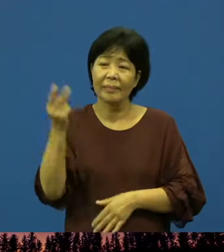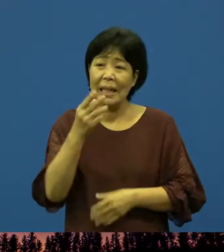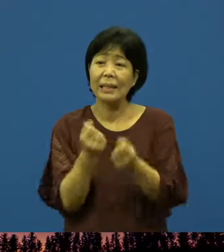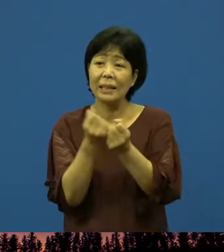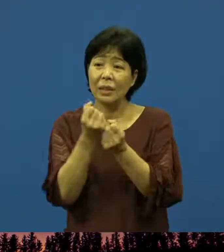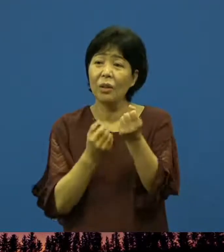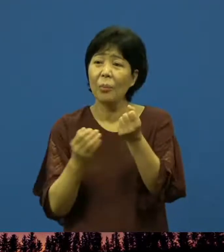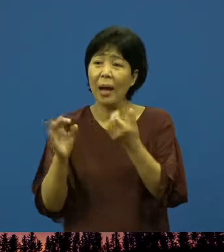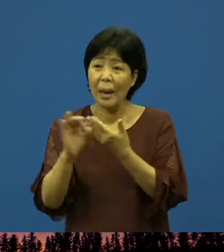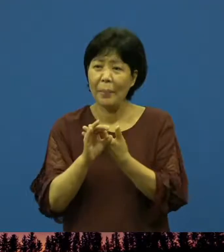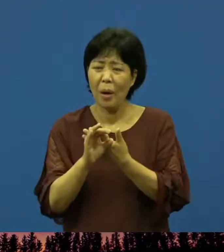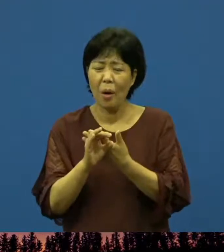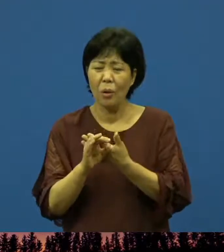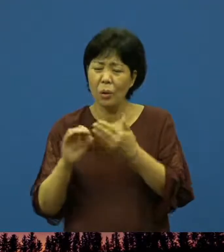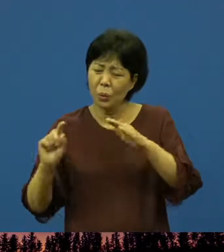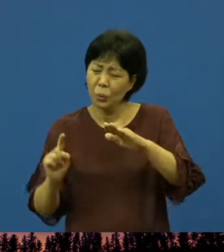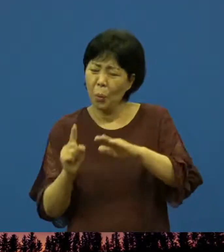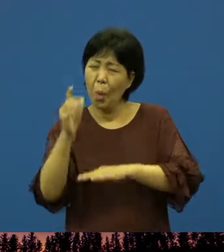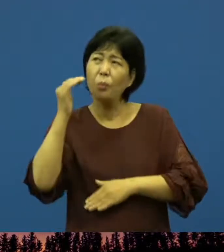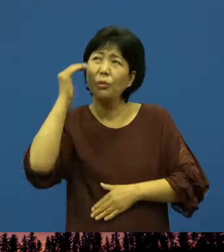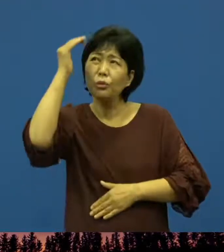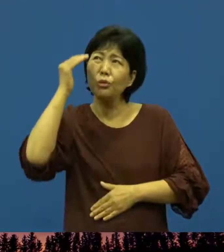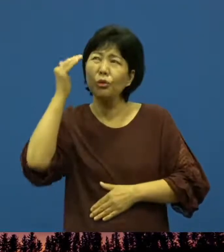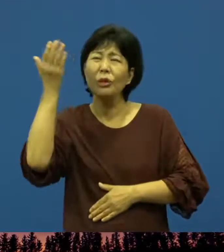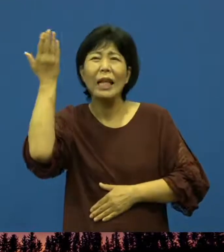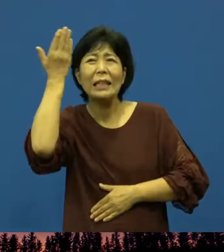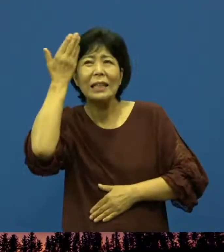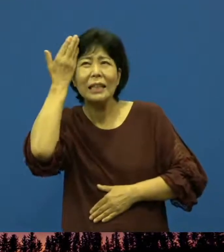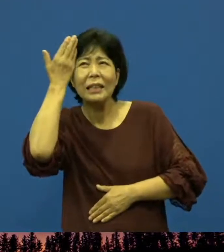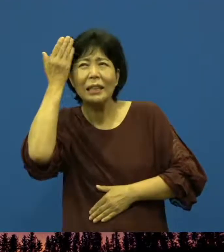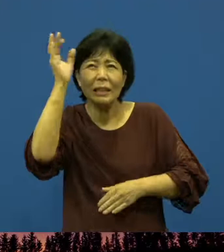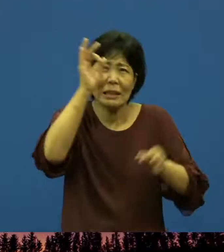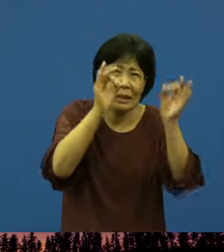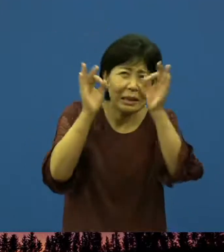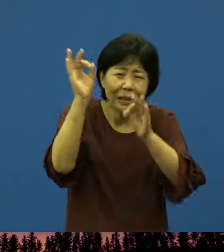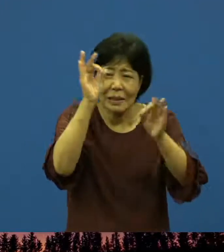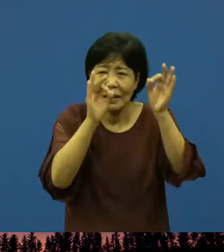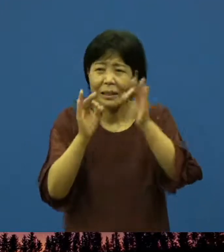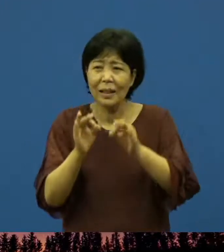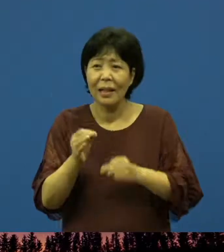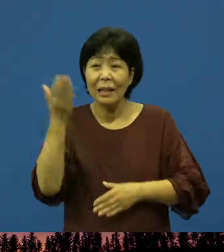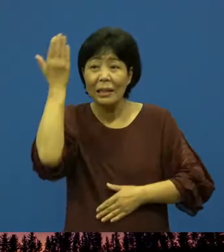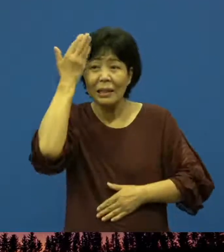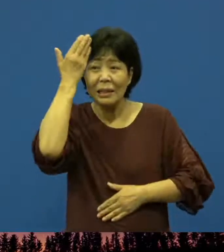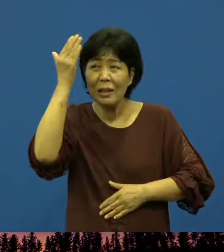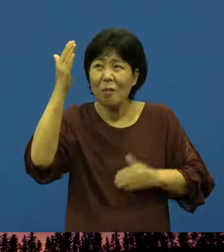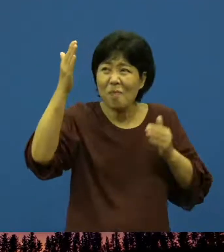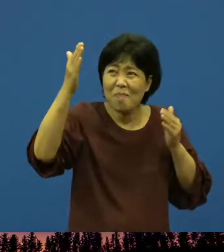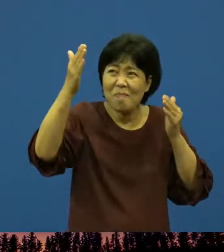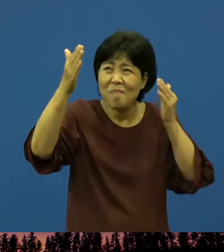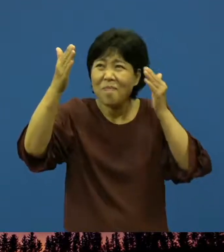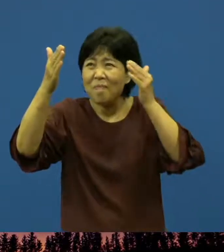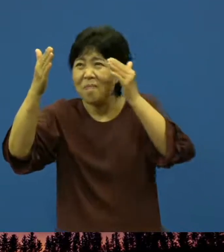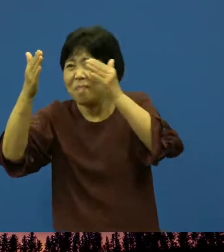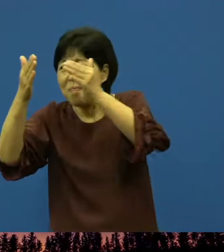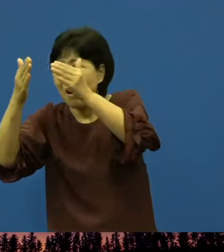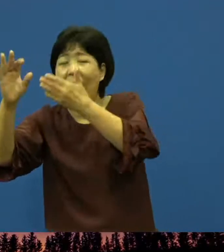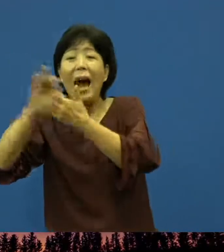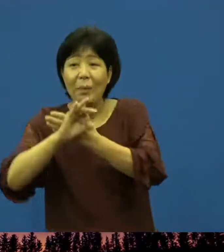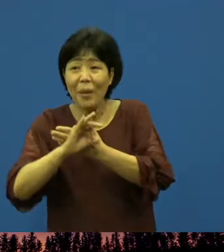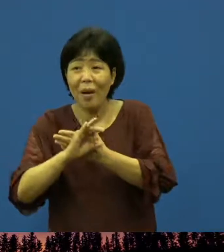높은 지식을 추구하는 사람들, 높은 지식을 추구하는 사람, 그들은 높은 지식에 도달함으로 구원을 받을 수 있다고 믿는